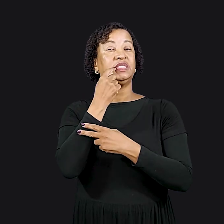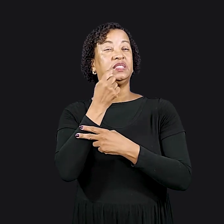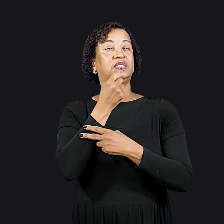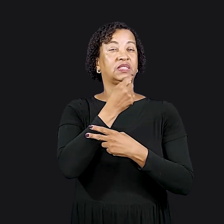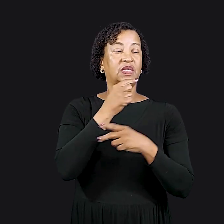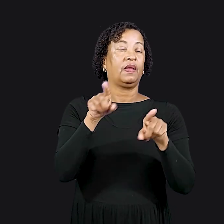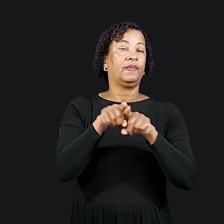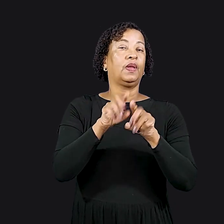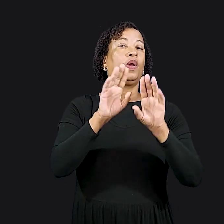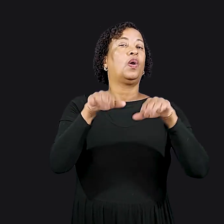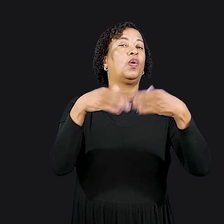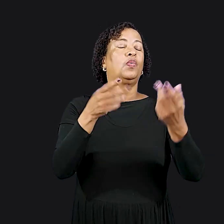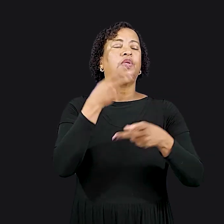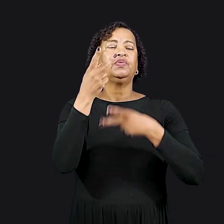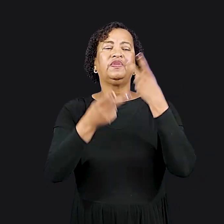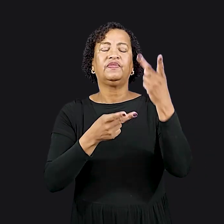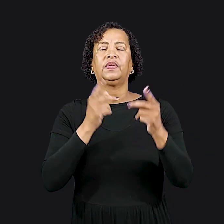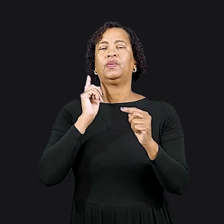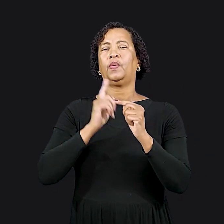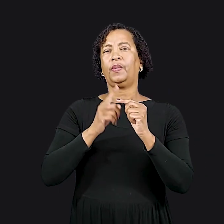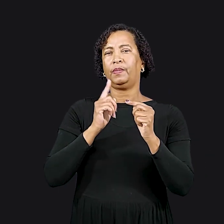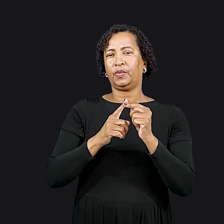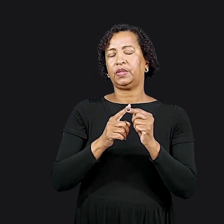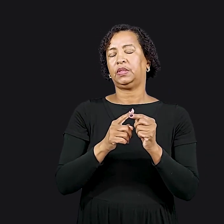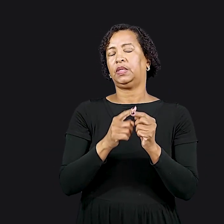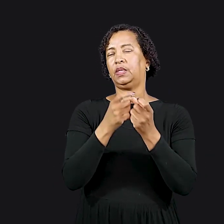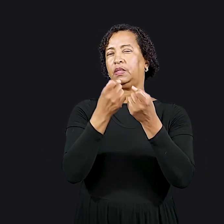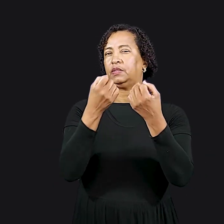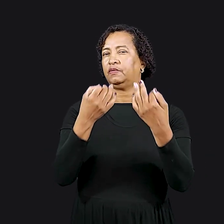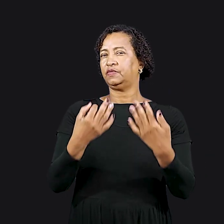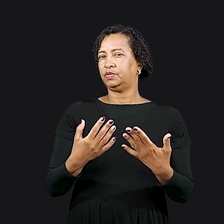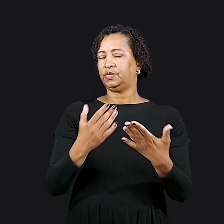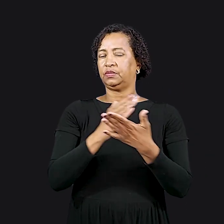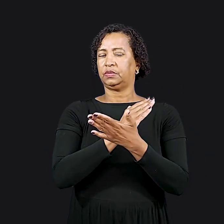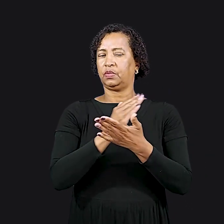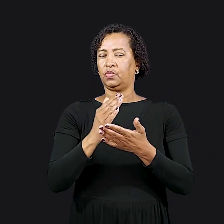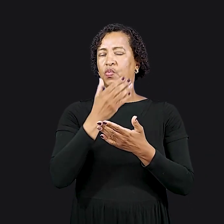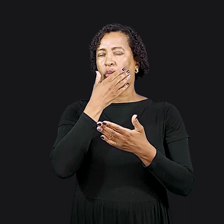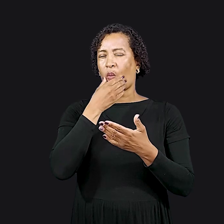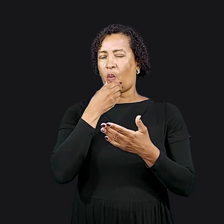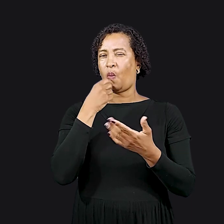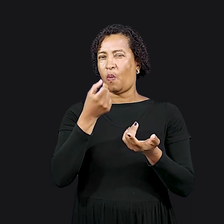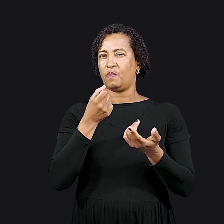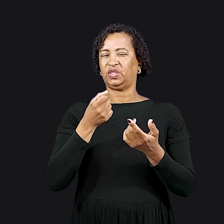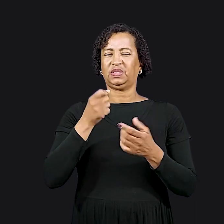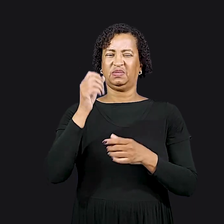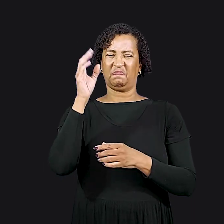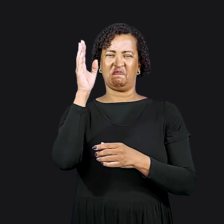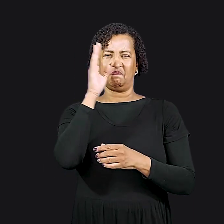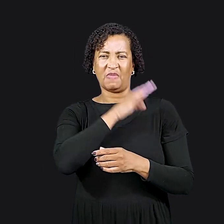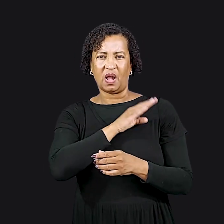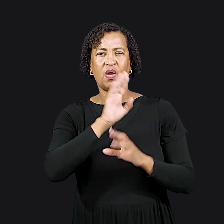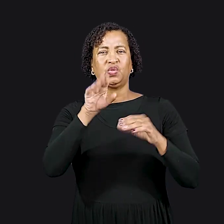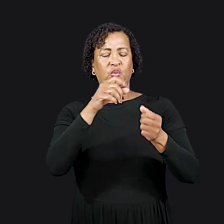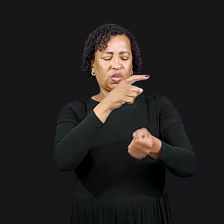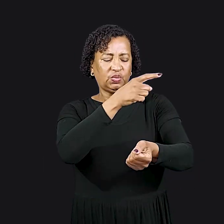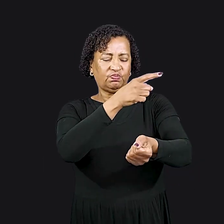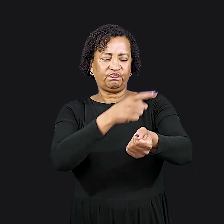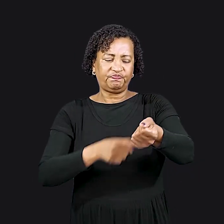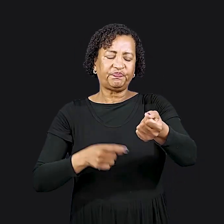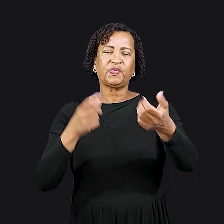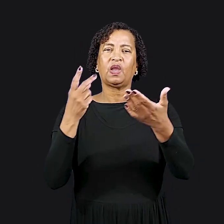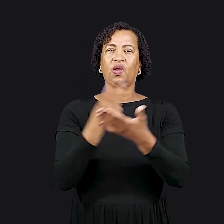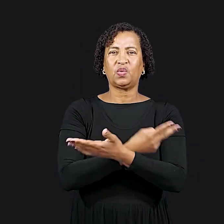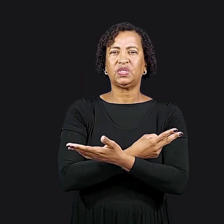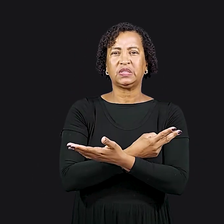dente. Quando ele disse isso, estava fazendo uma concessão para alguns bárbaros, pessoas tão cruéis que, quando eram feridas, não